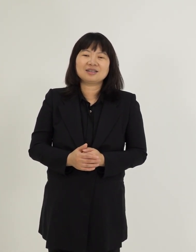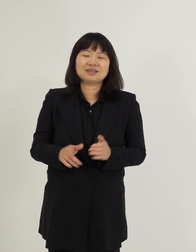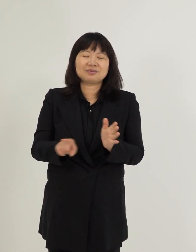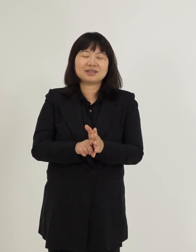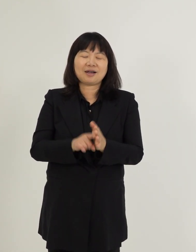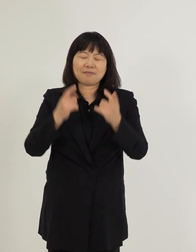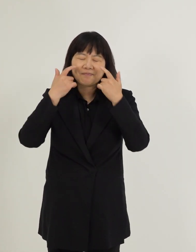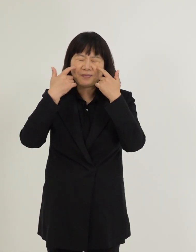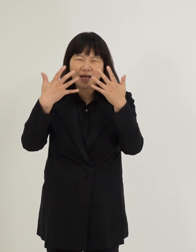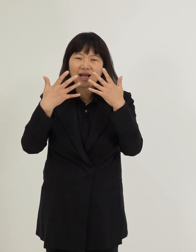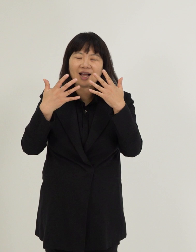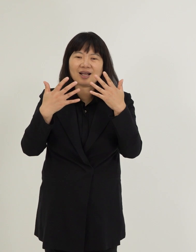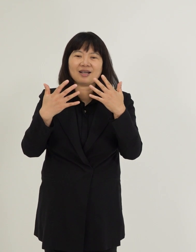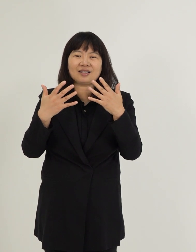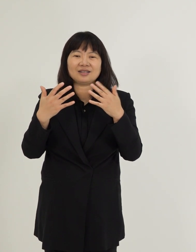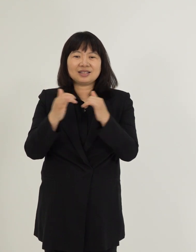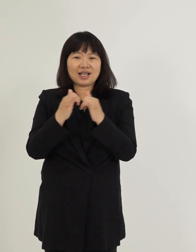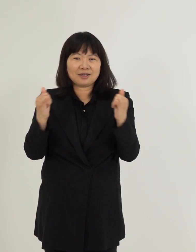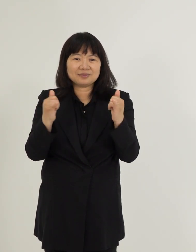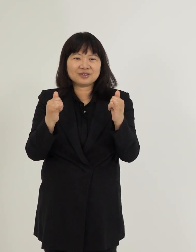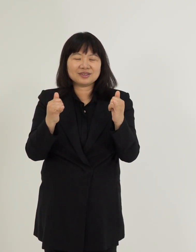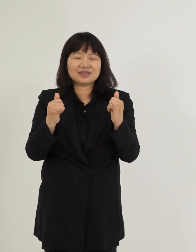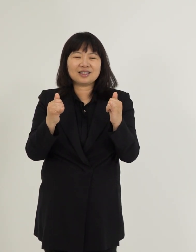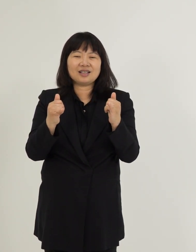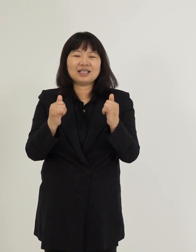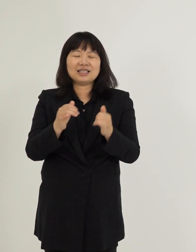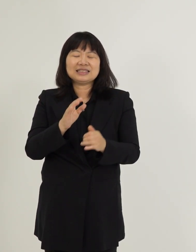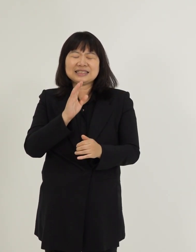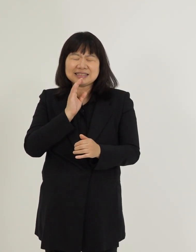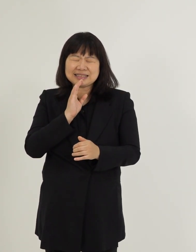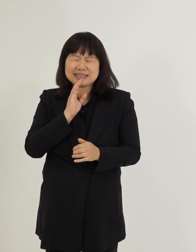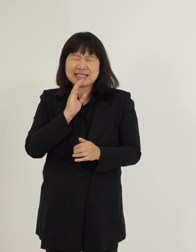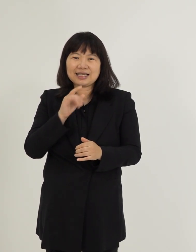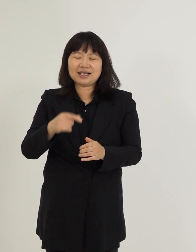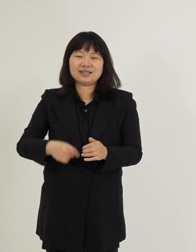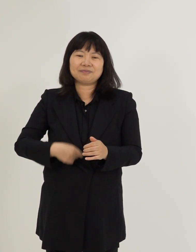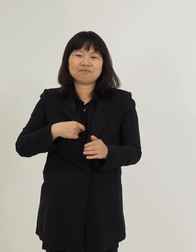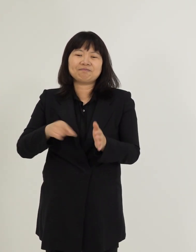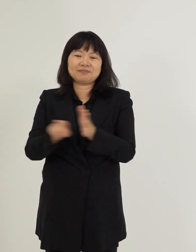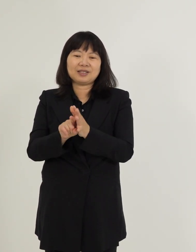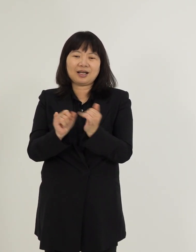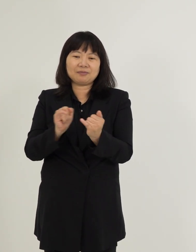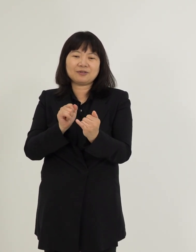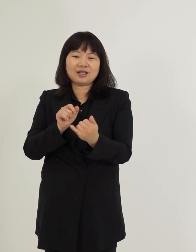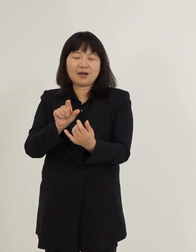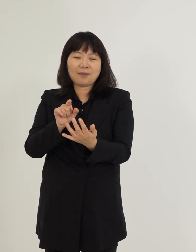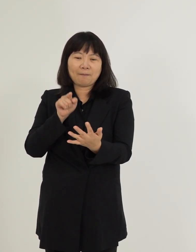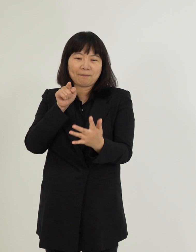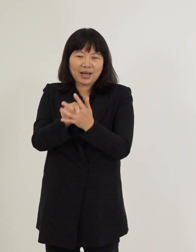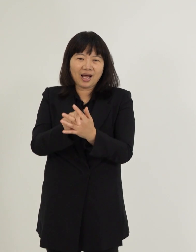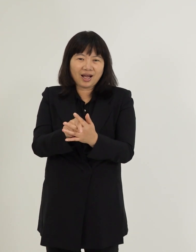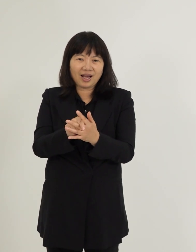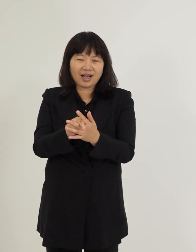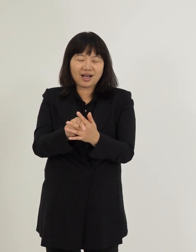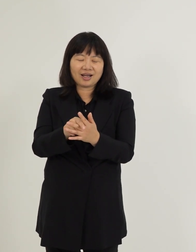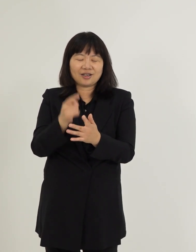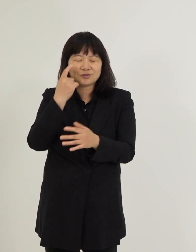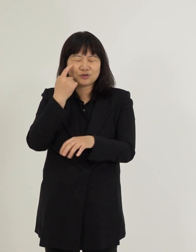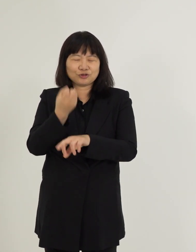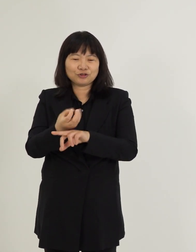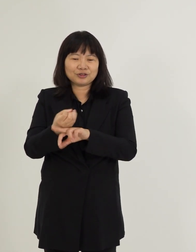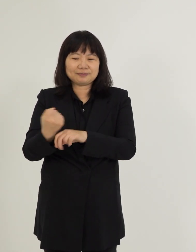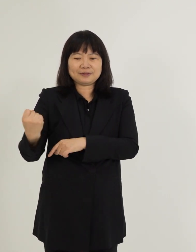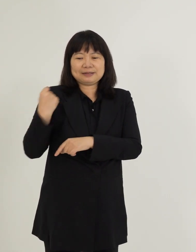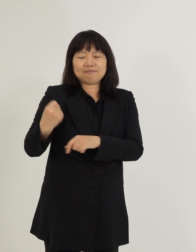그 당시 예수님이 들어오는 모습을 보고 누가 무슨 기대를 거기다 가질 수 있겠어요. 예수님이 여기서 하고 싶은 얘기가